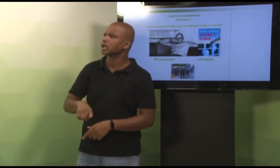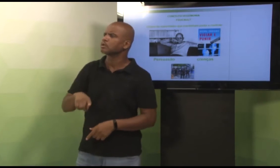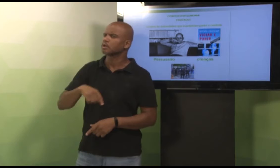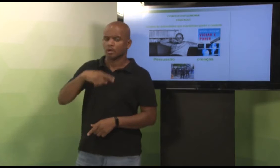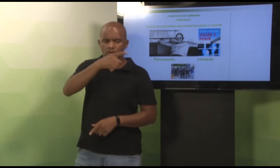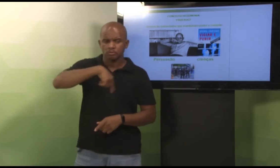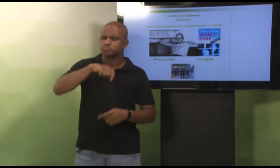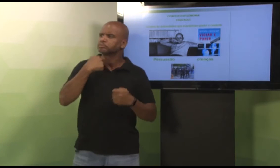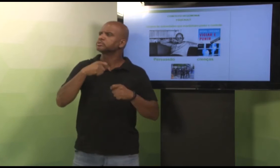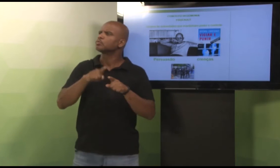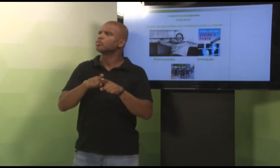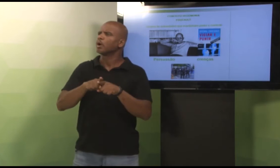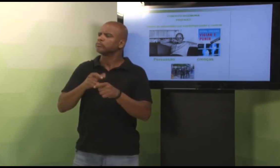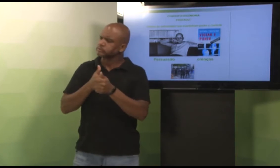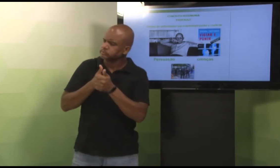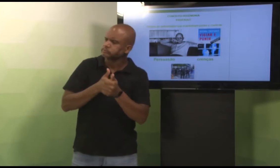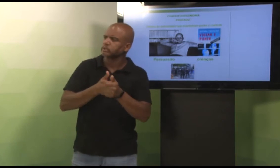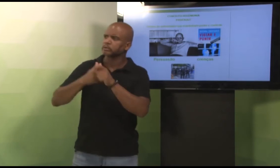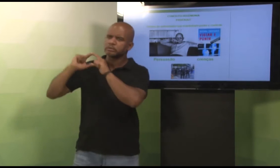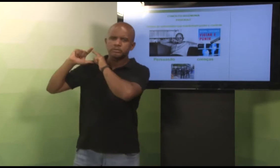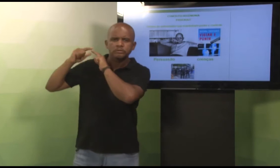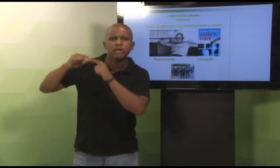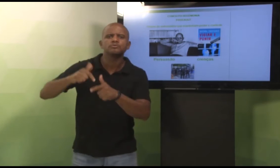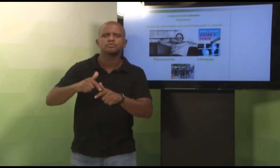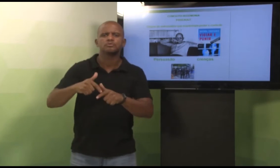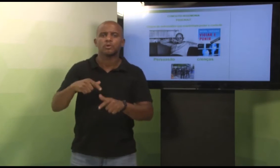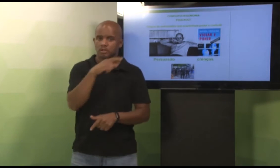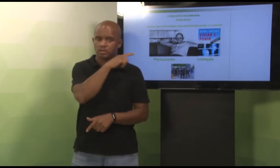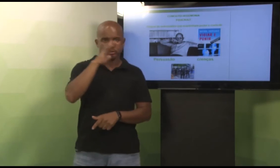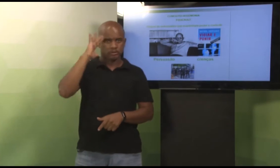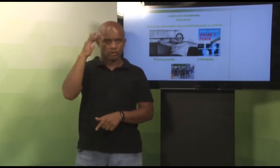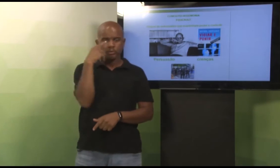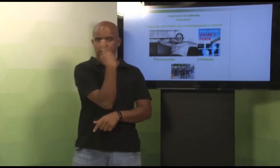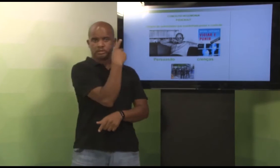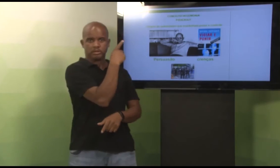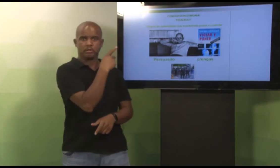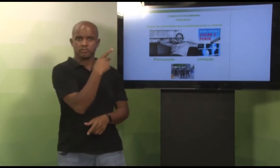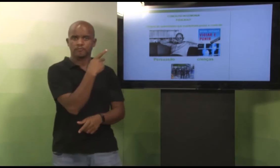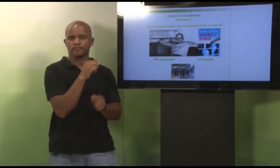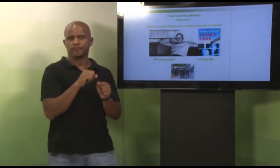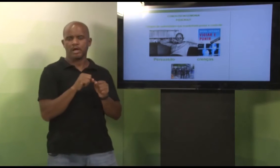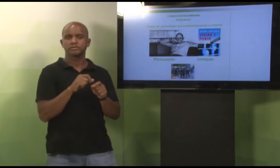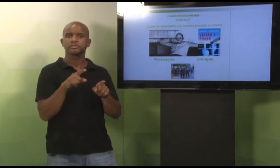ter estratégias, deve opinar, mostrar os seus direitos.